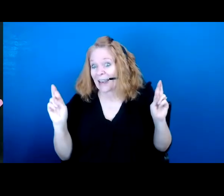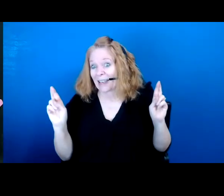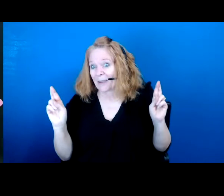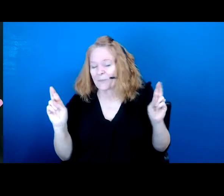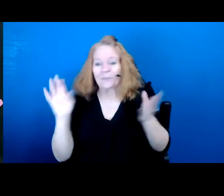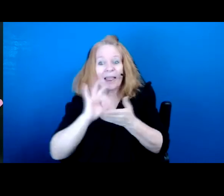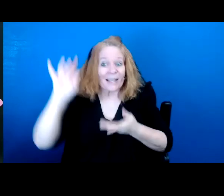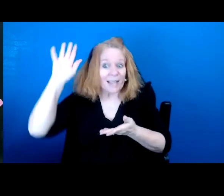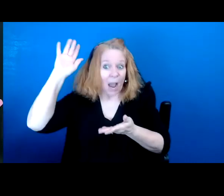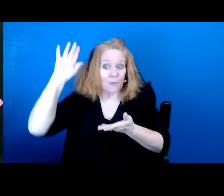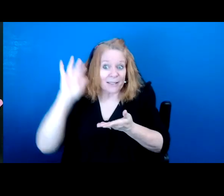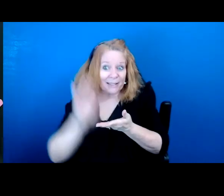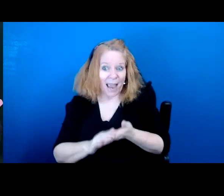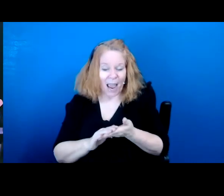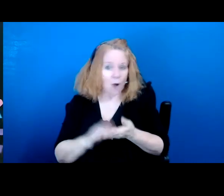arcoiris